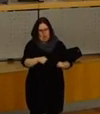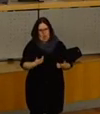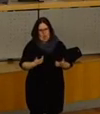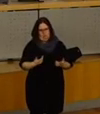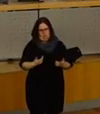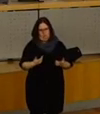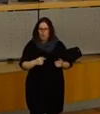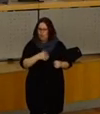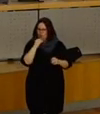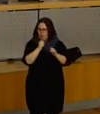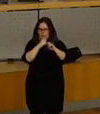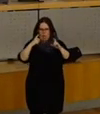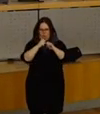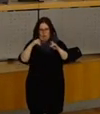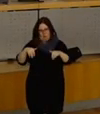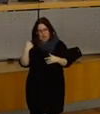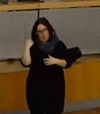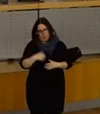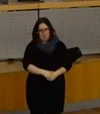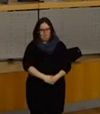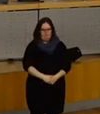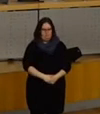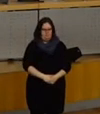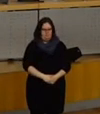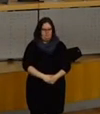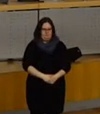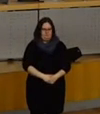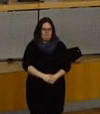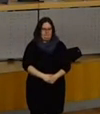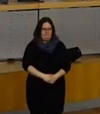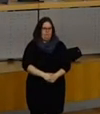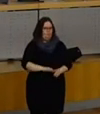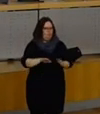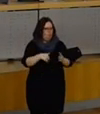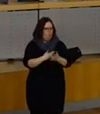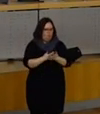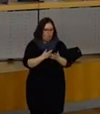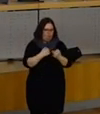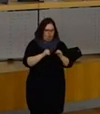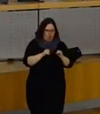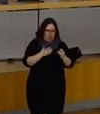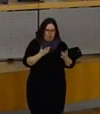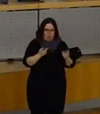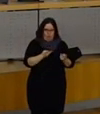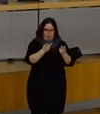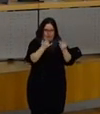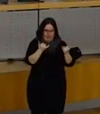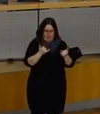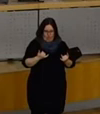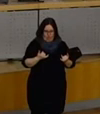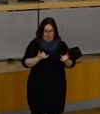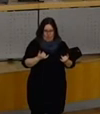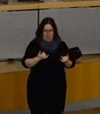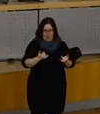paar eindrucksvolle bilder dazu sind ja auch zu sehen und da gibt es auch die überlegung wie kann man das fördern uns ist gesagt worden